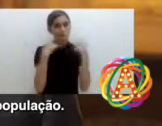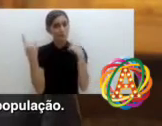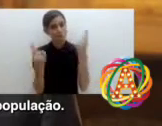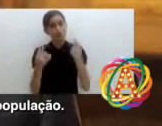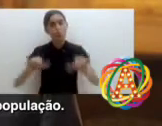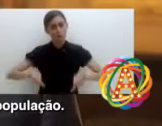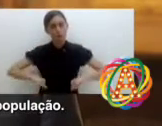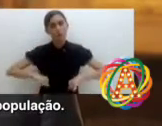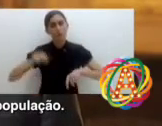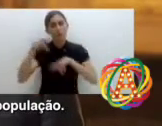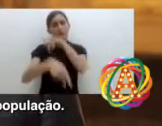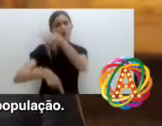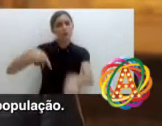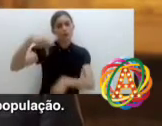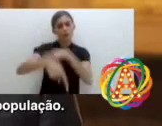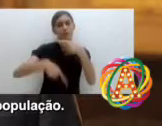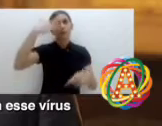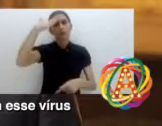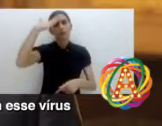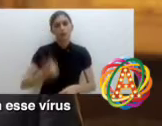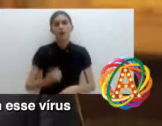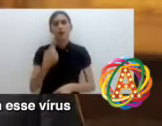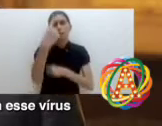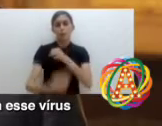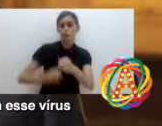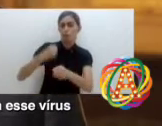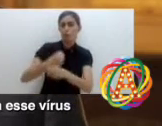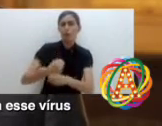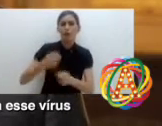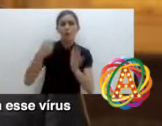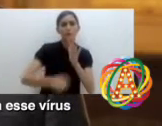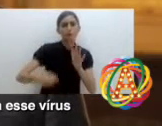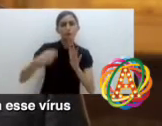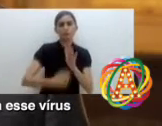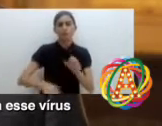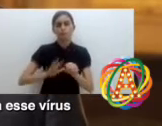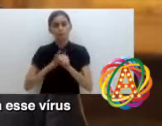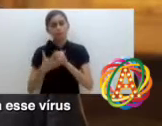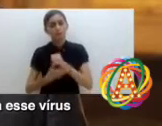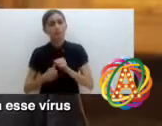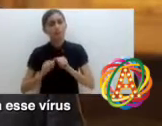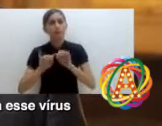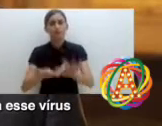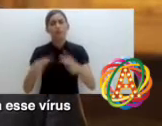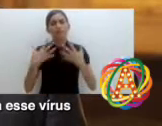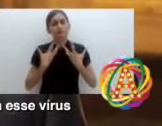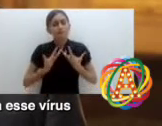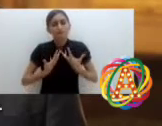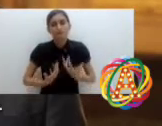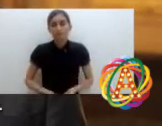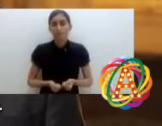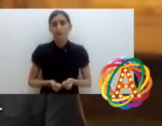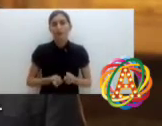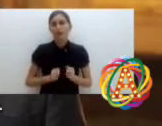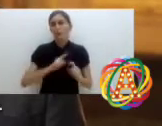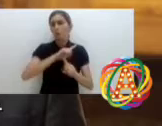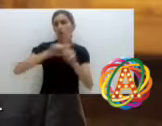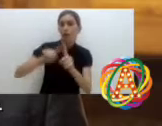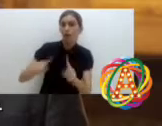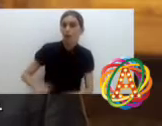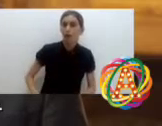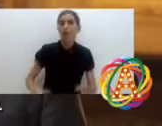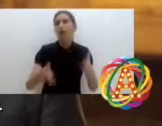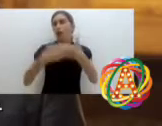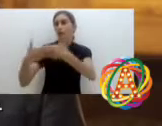mortes e sofrimento para a nossa população. Sabemos que após mais de um ano de luta contra esse vírus, estamos